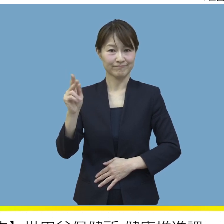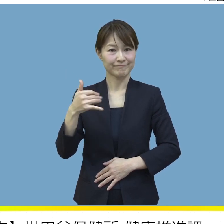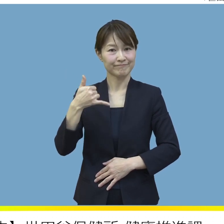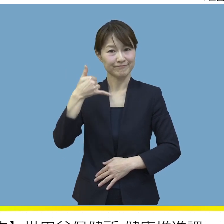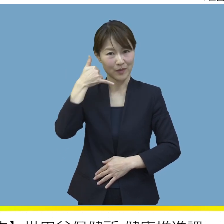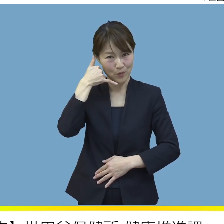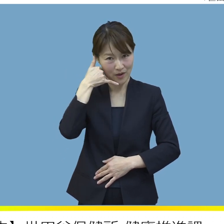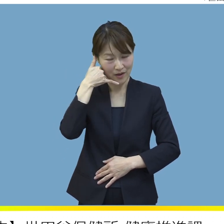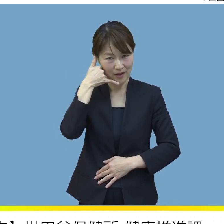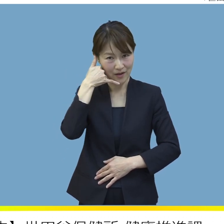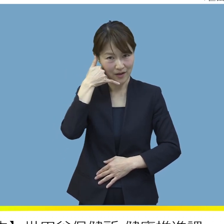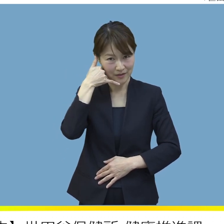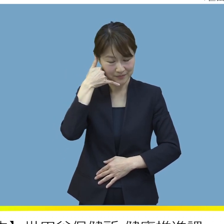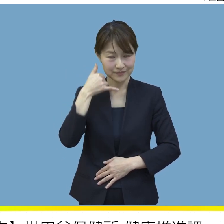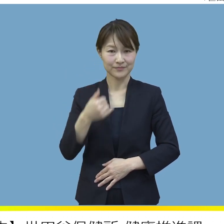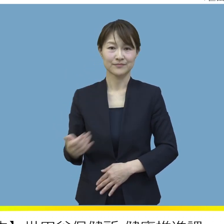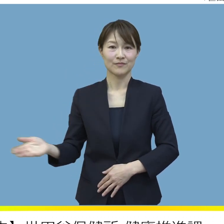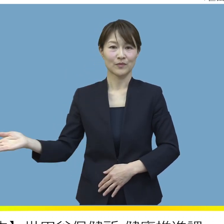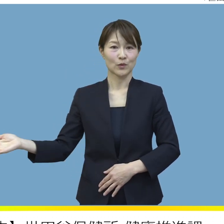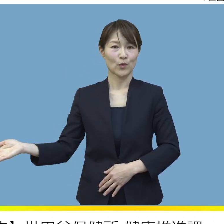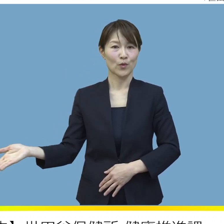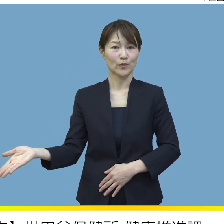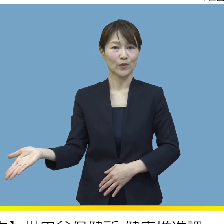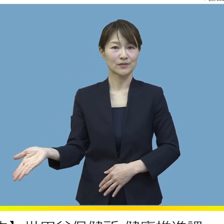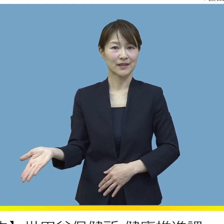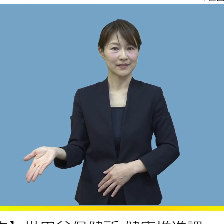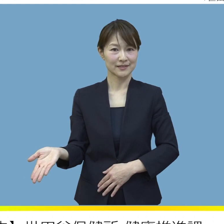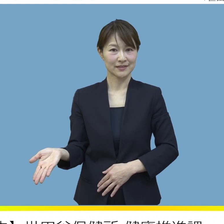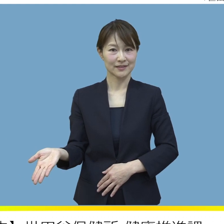電話5432